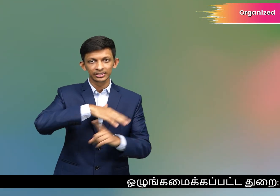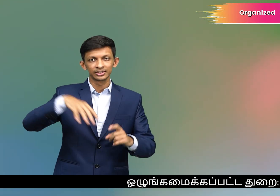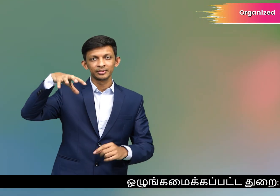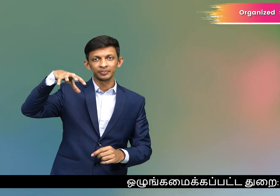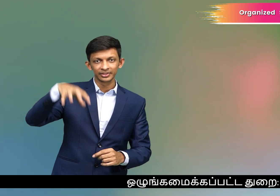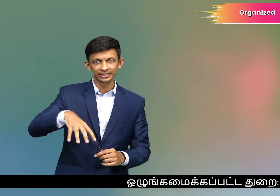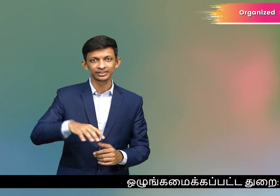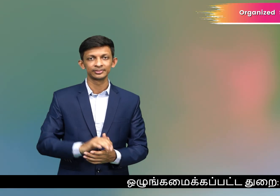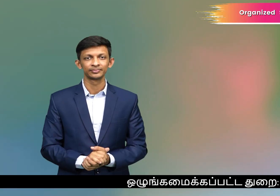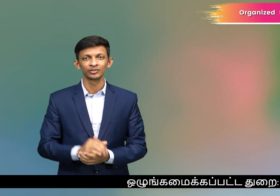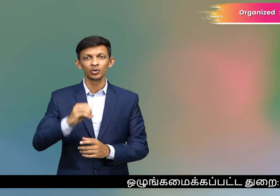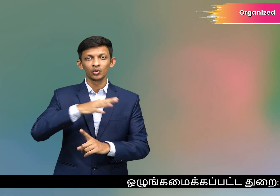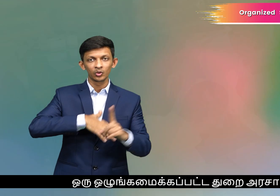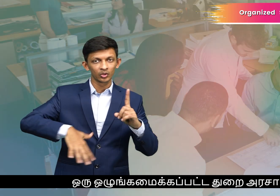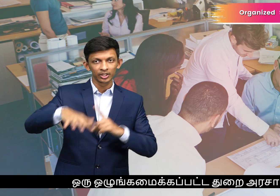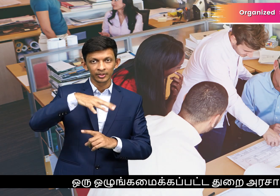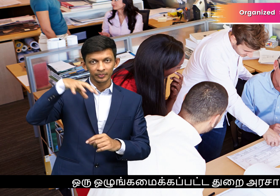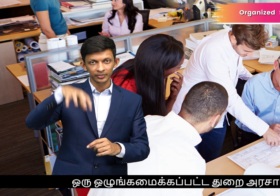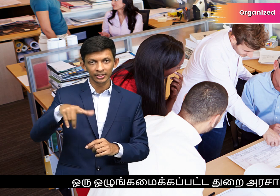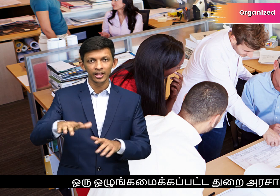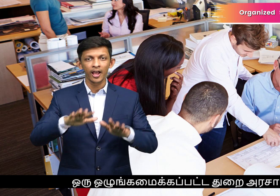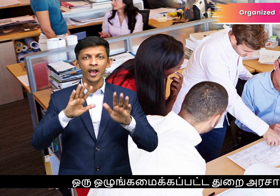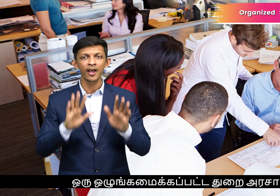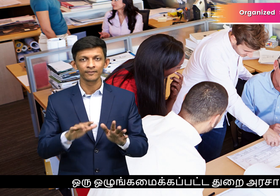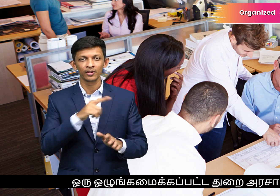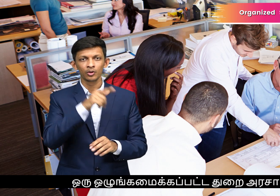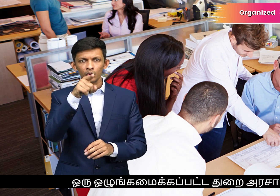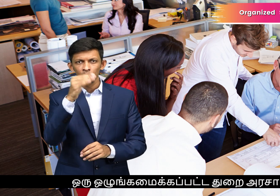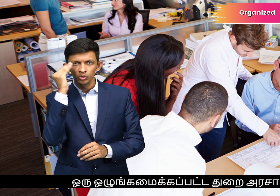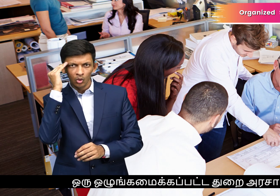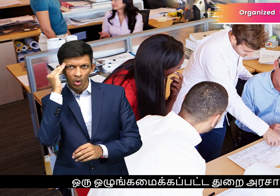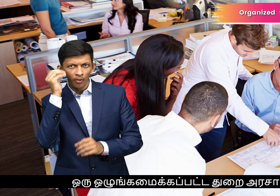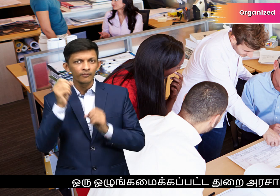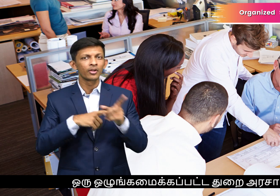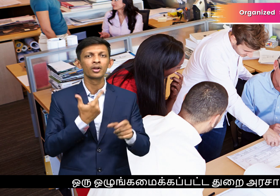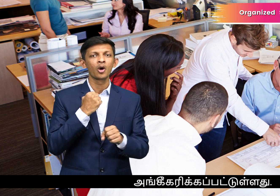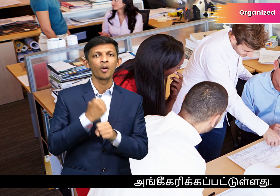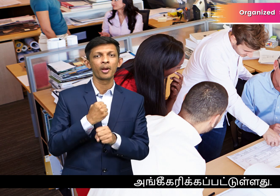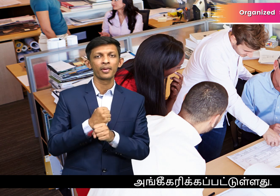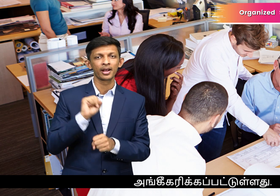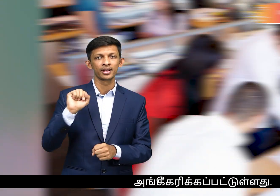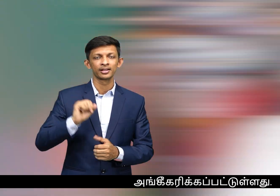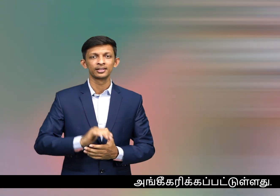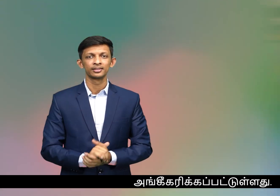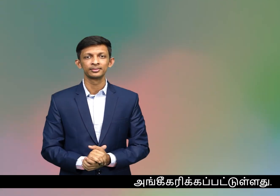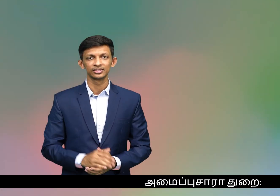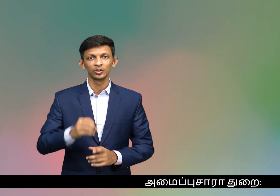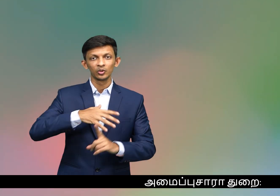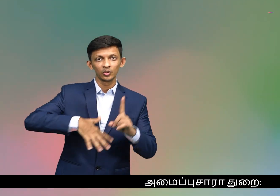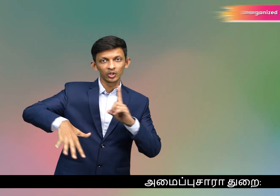ஒழுங்கமைக்கப்பட்ட துறை ஒரு ஒழுங்கமைக்கப்பட்ட துறை அரசாங்கத்தால்